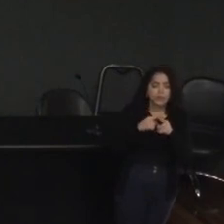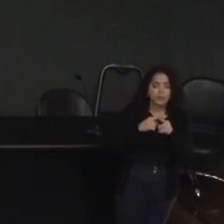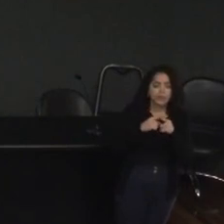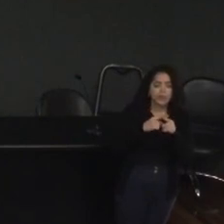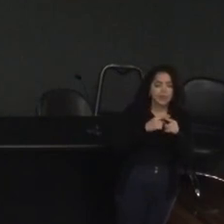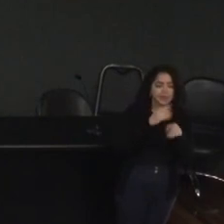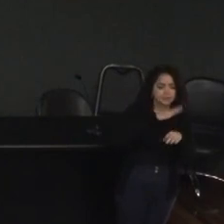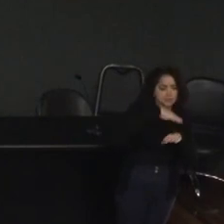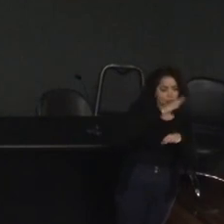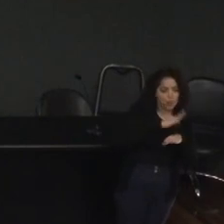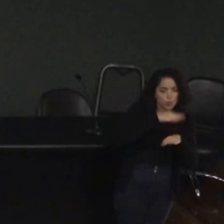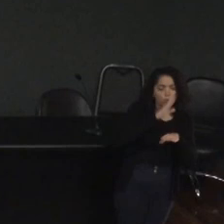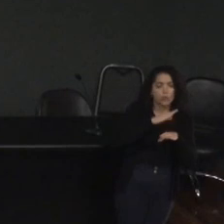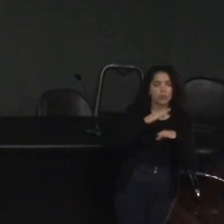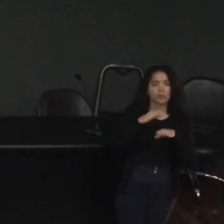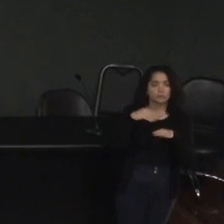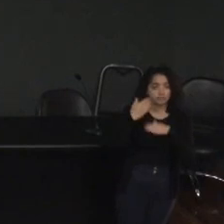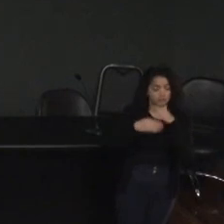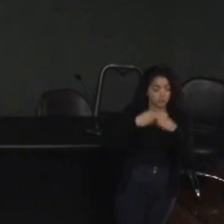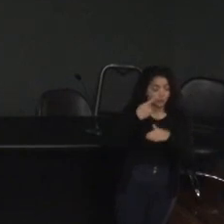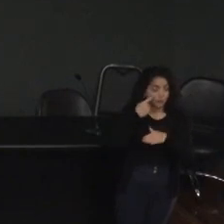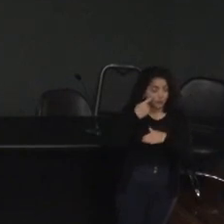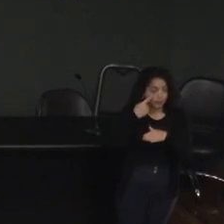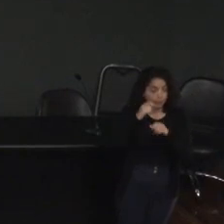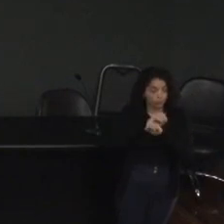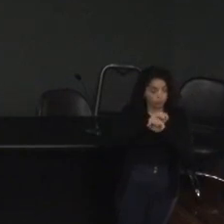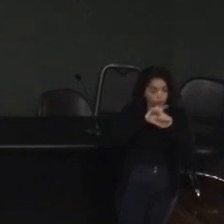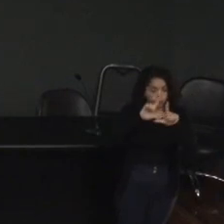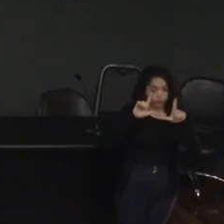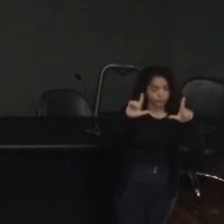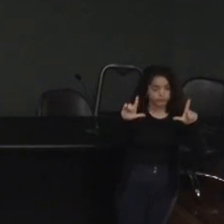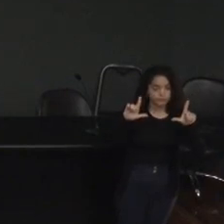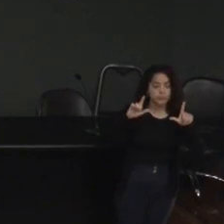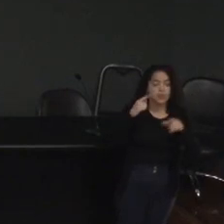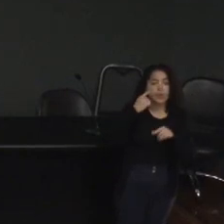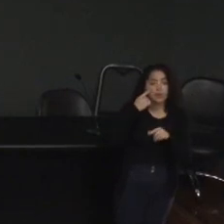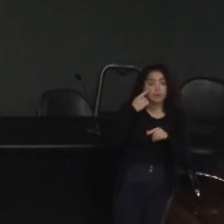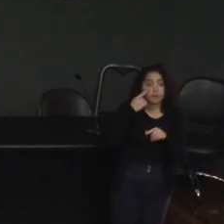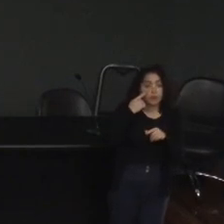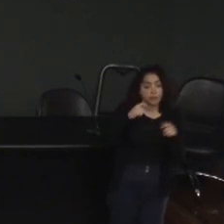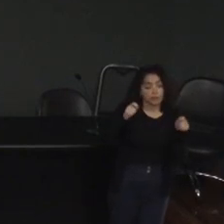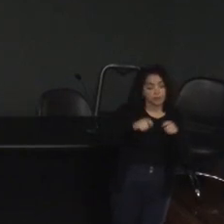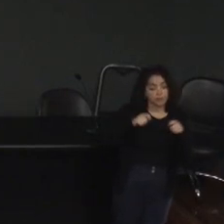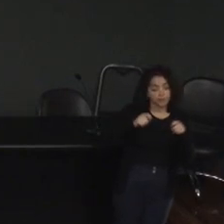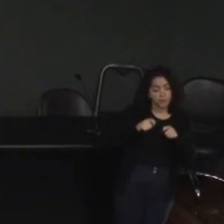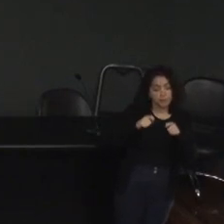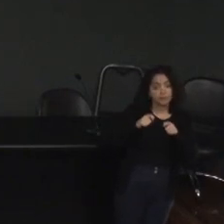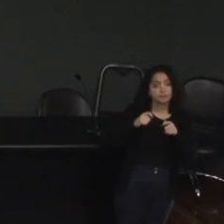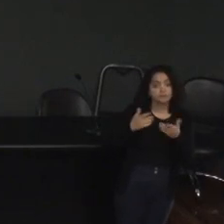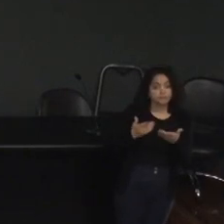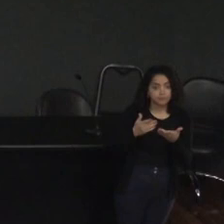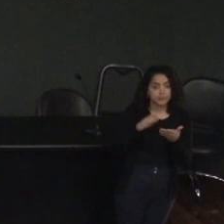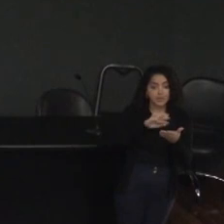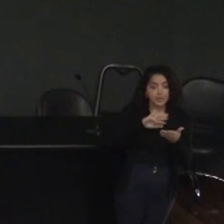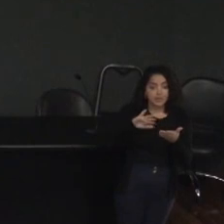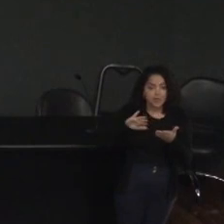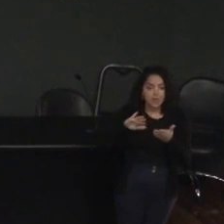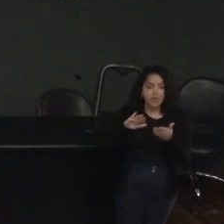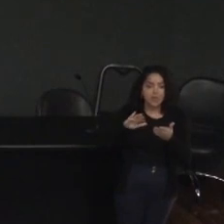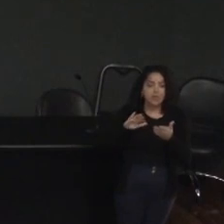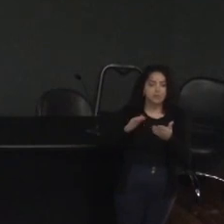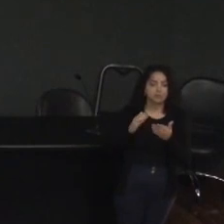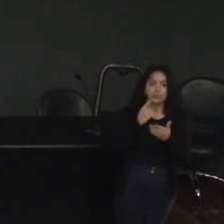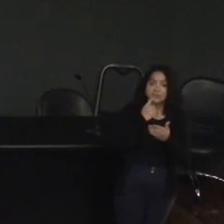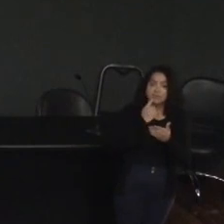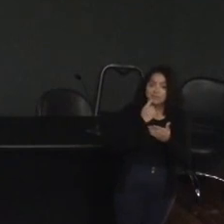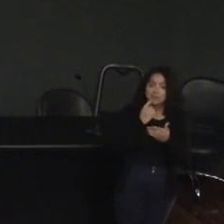pintada e essa parte pintada porque depois vocês vão ver lá quando a gente abrir essa Matriz você tem a probabilidade Impacto e essa parte aqui é o nível de risco então que tá